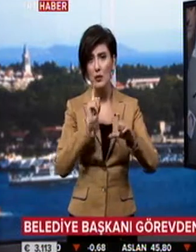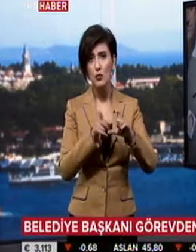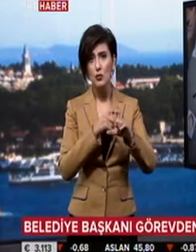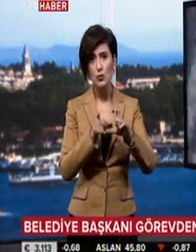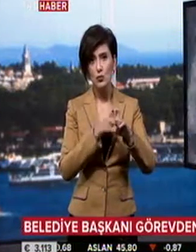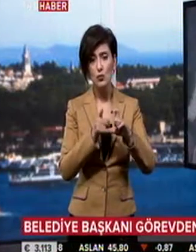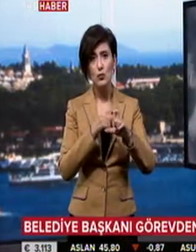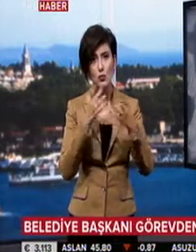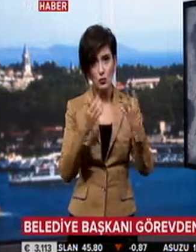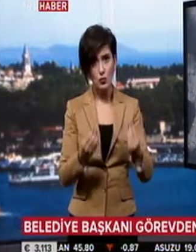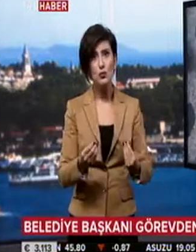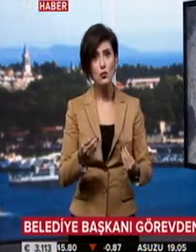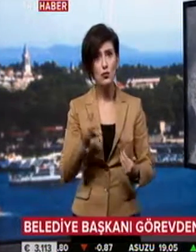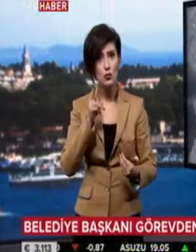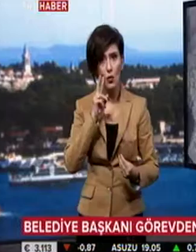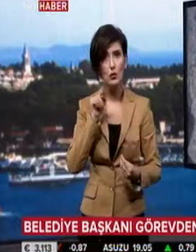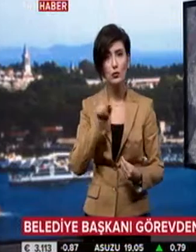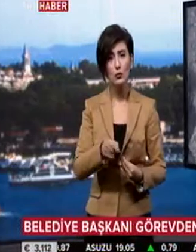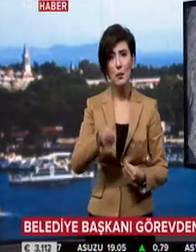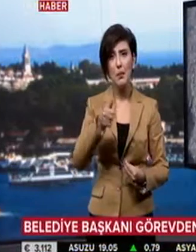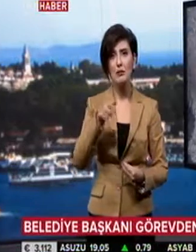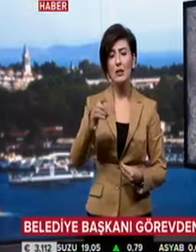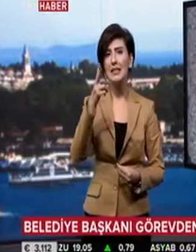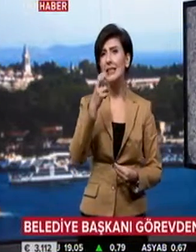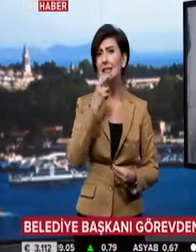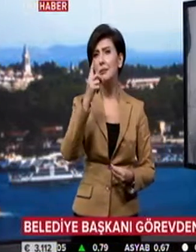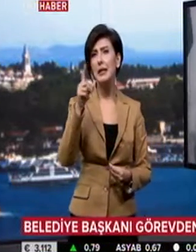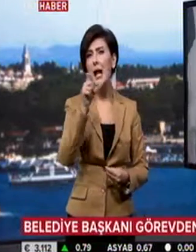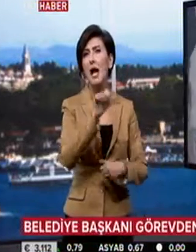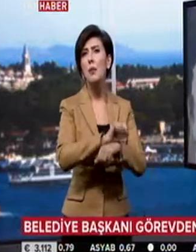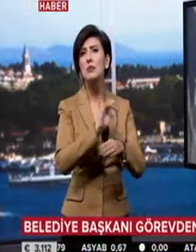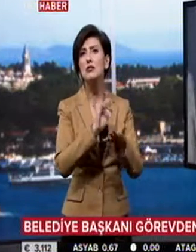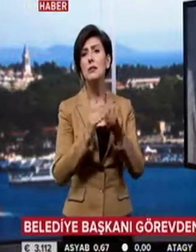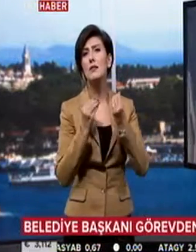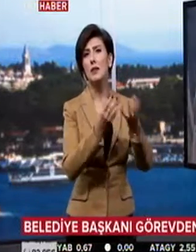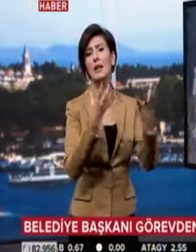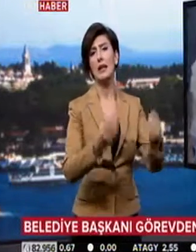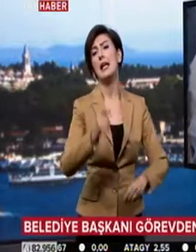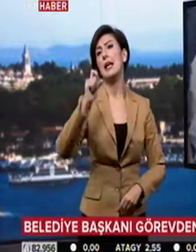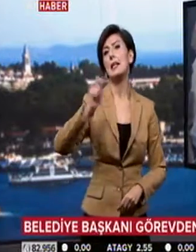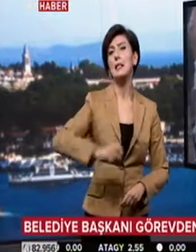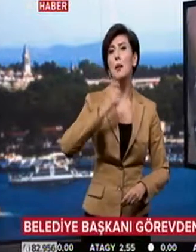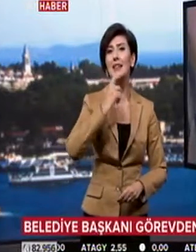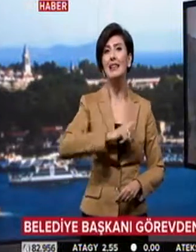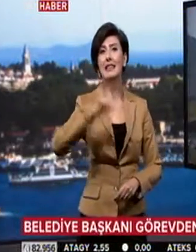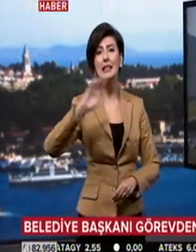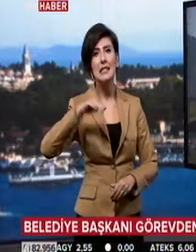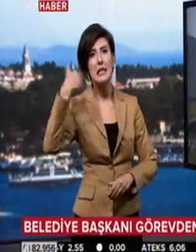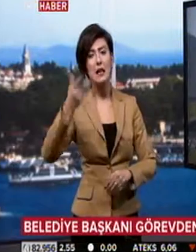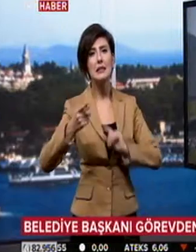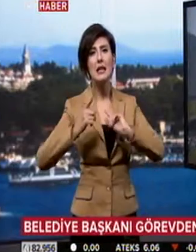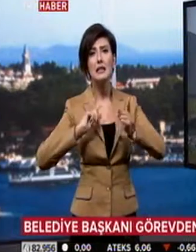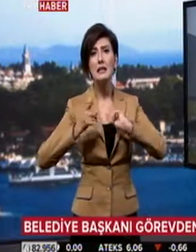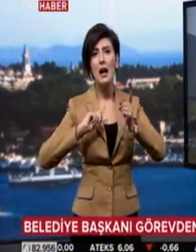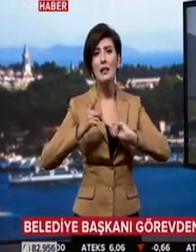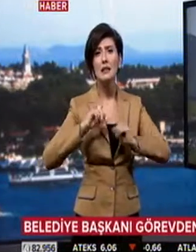Mahkemesi'nde yapılan yargılama sonucunda Başkan Aydın 2 yıl 1 ay hapis cezasına çarptırıldı. Yapılan